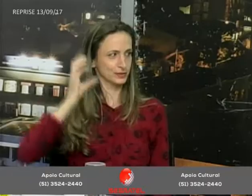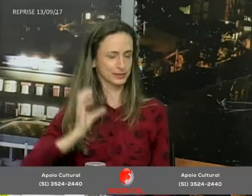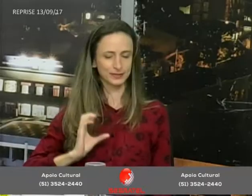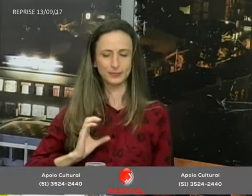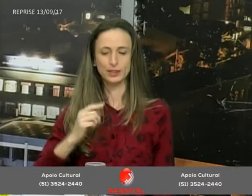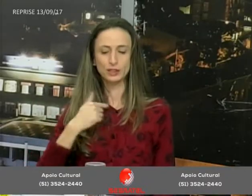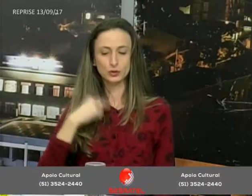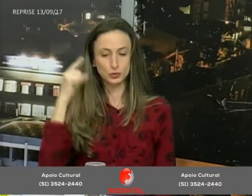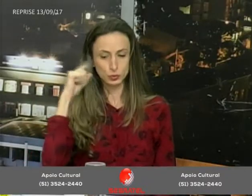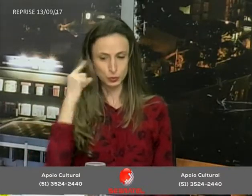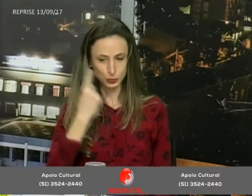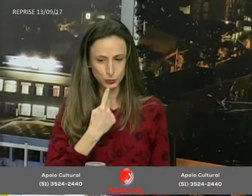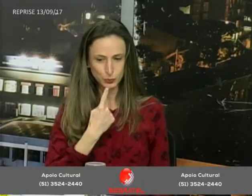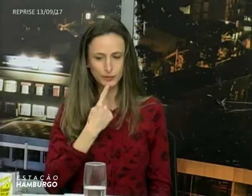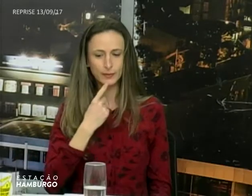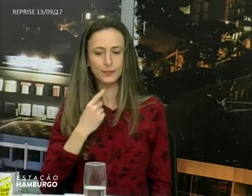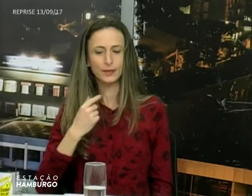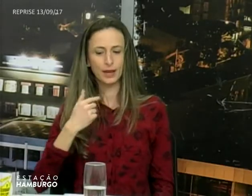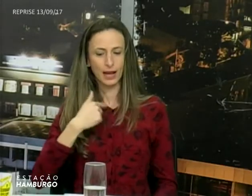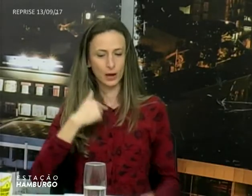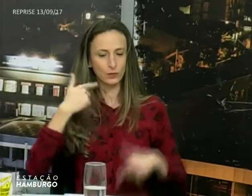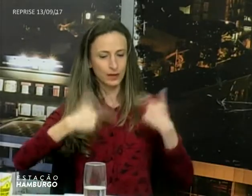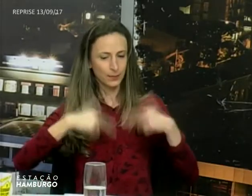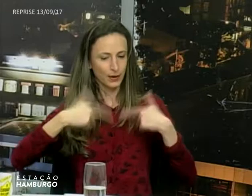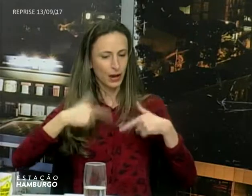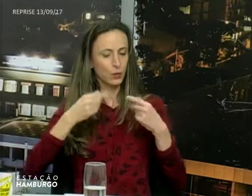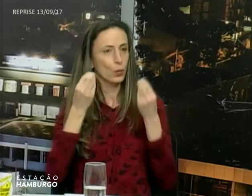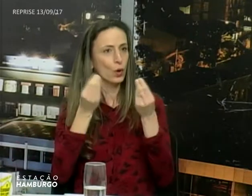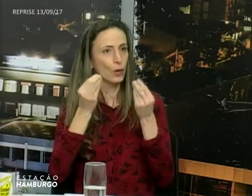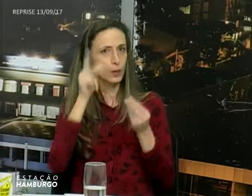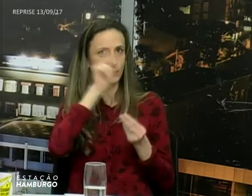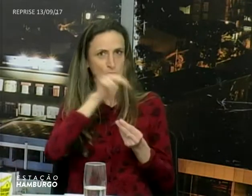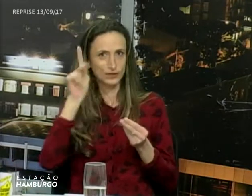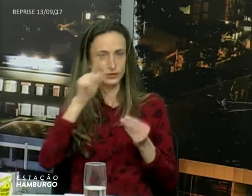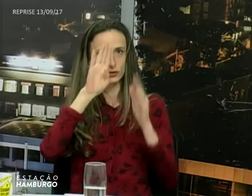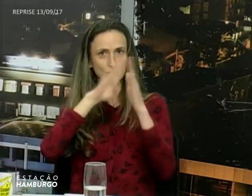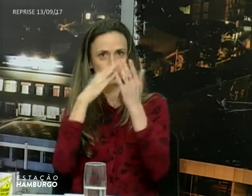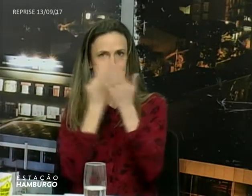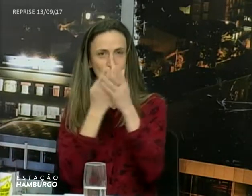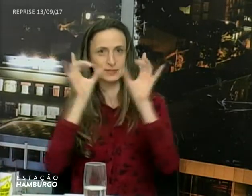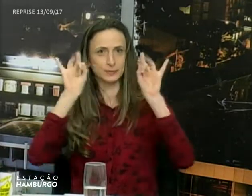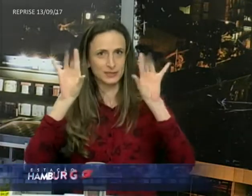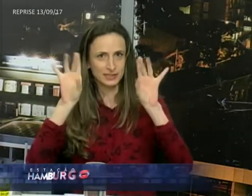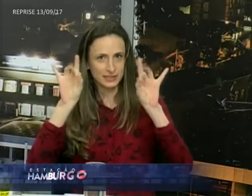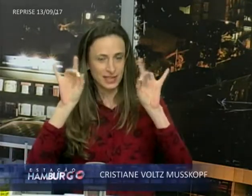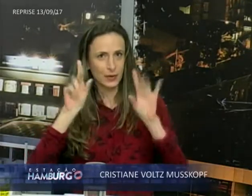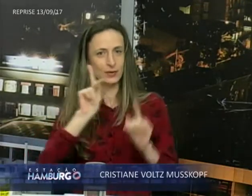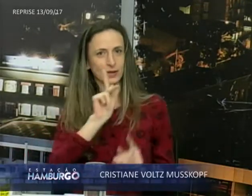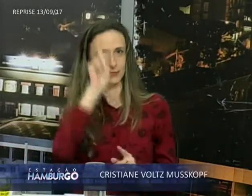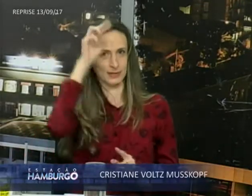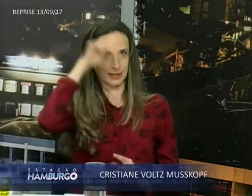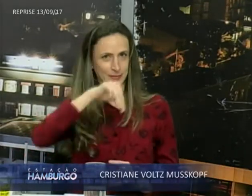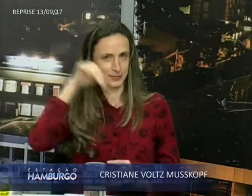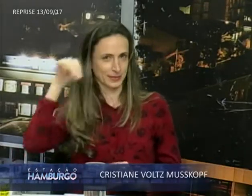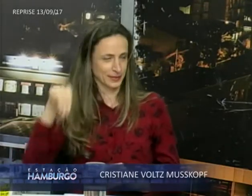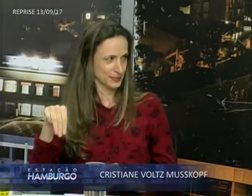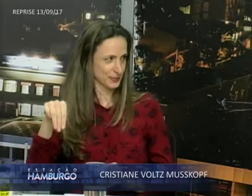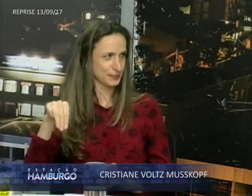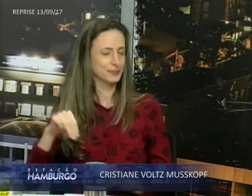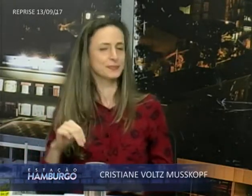aqui. Eu sou surda, trabalho como professora da Escola Especial Kelly Meise